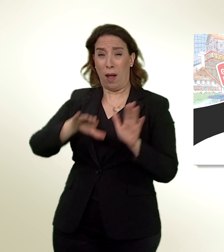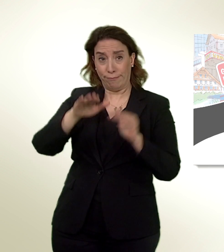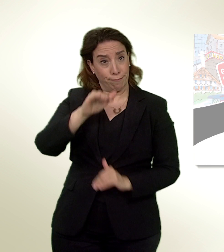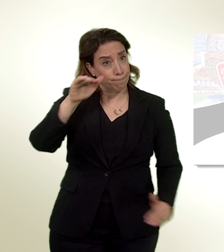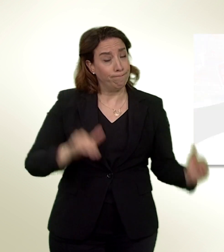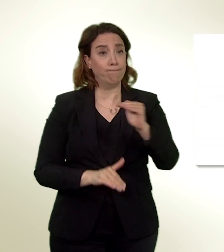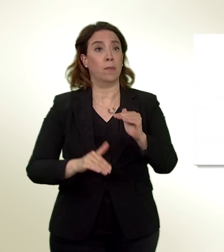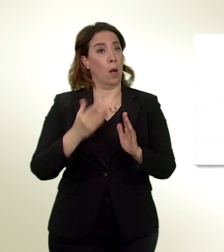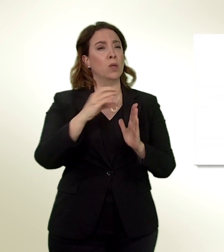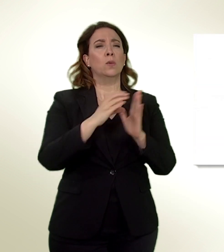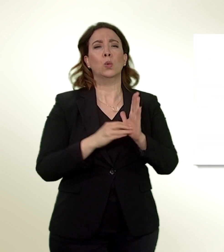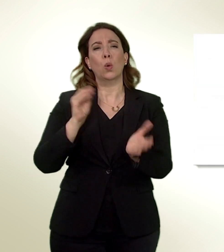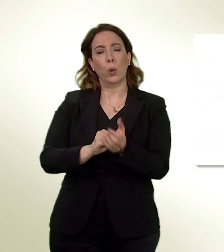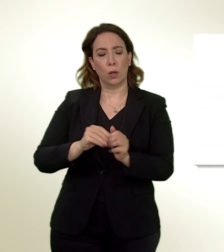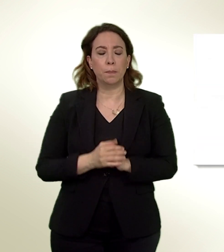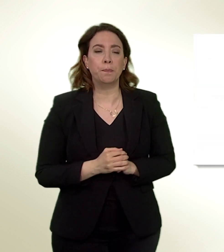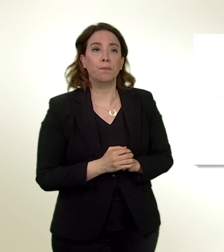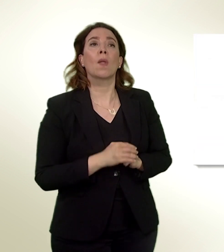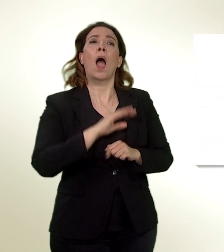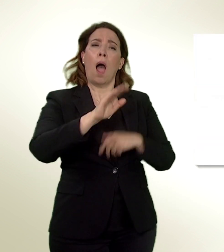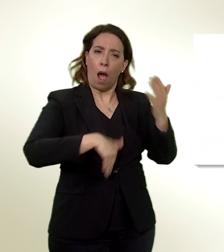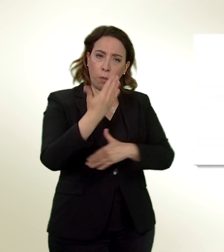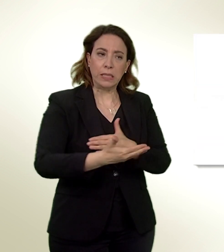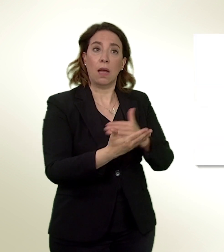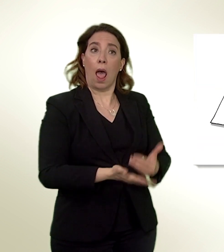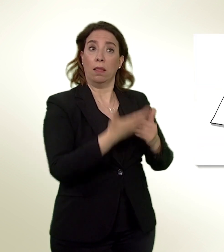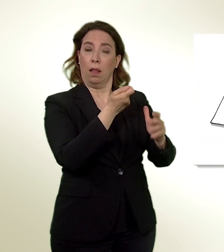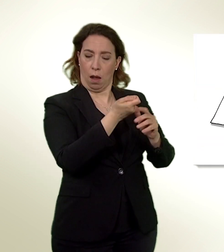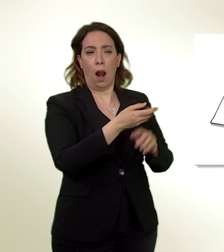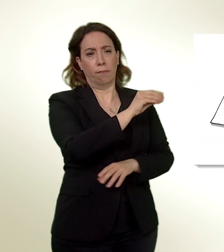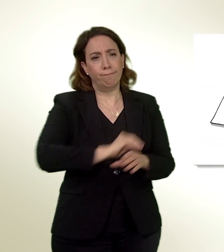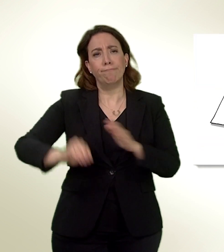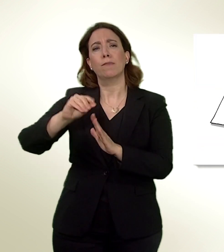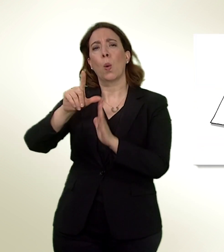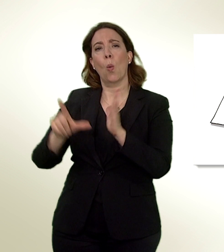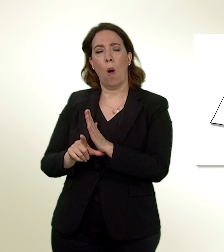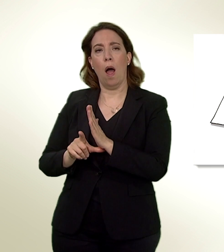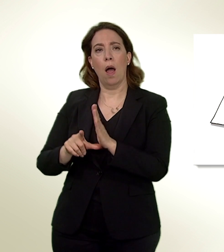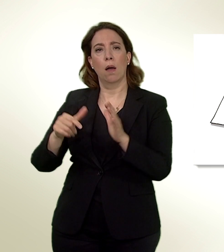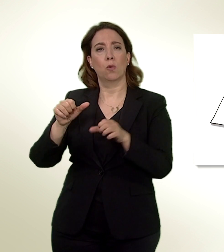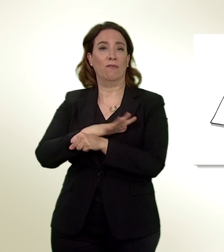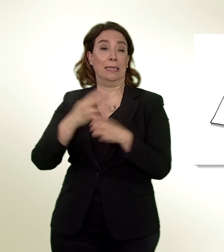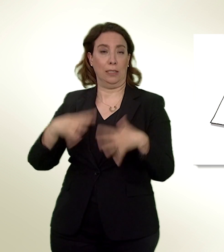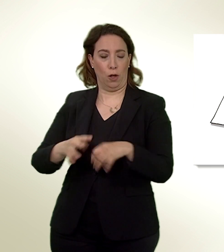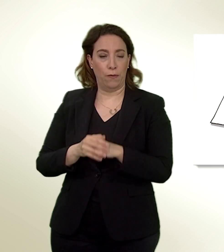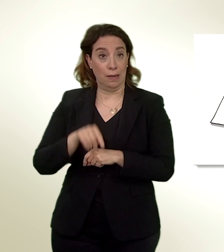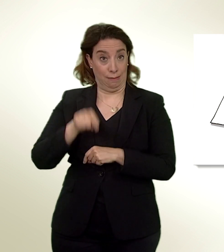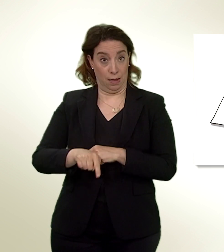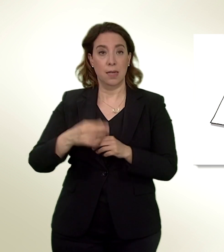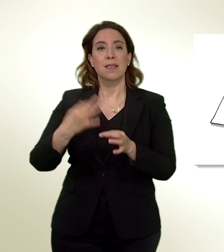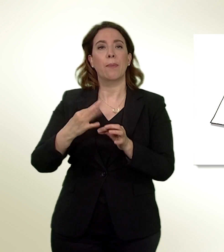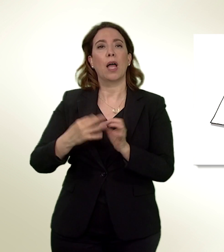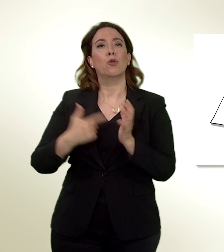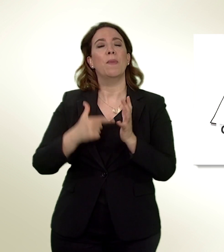Constitution. Par la suite, ces aides financières ont été inscrites dans la loi Covid-19. La loi a été mise en vigueur en